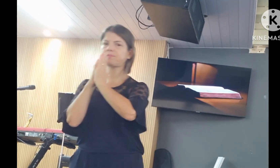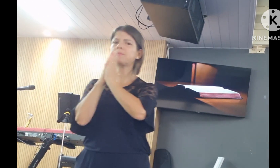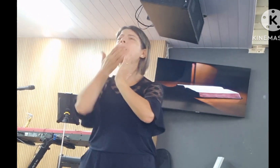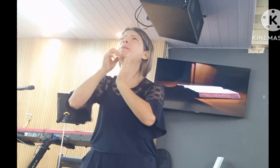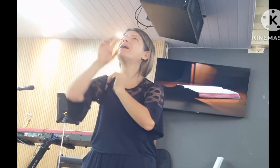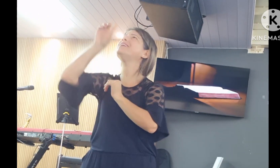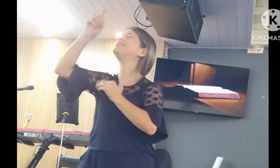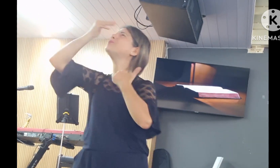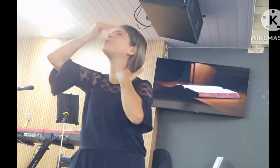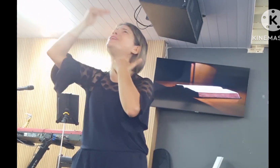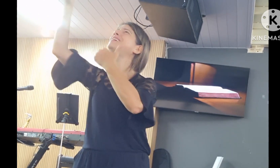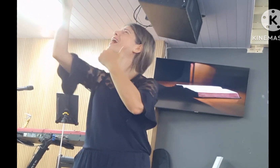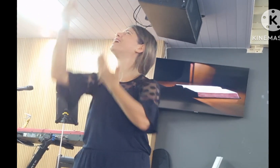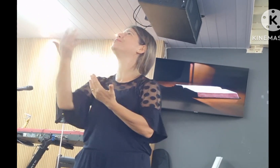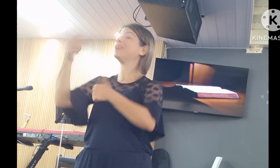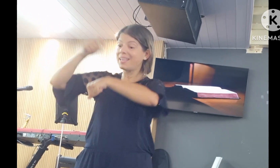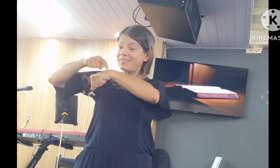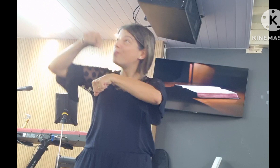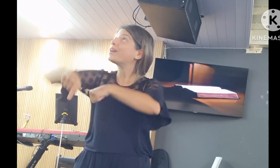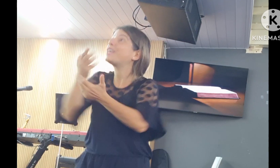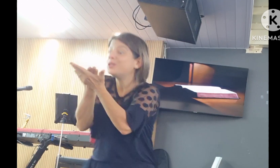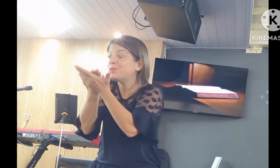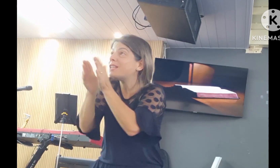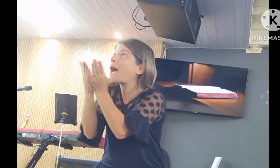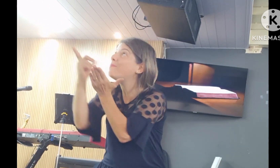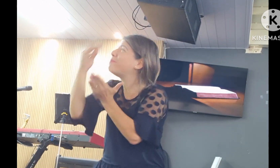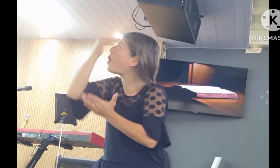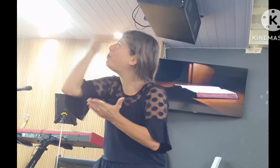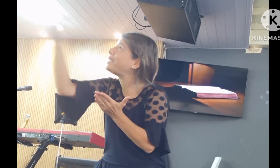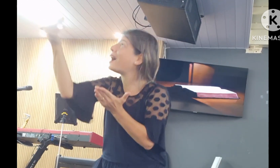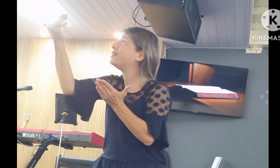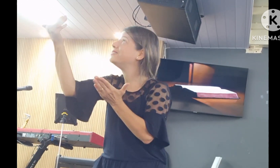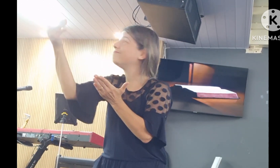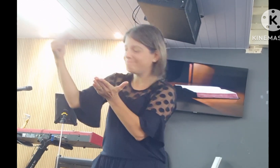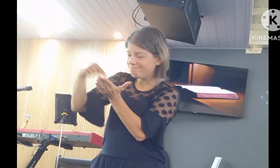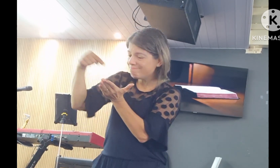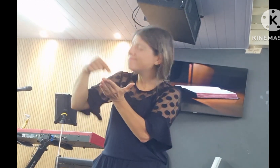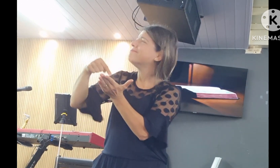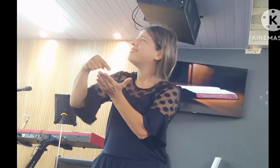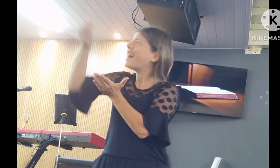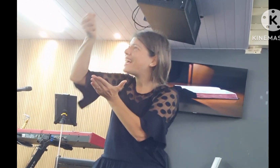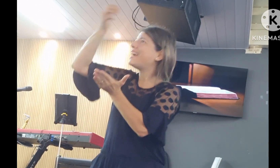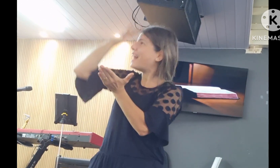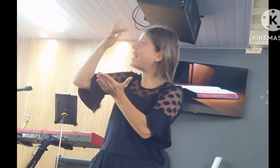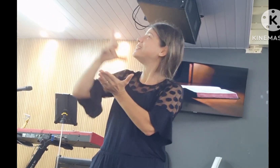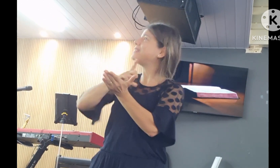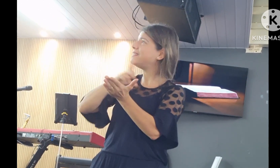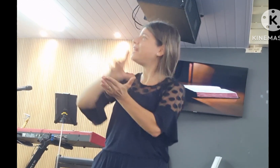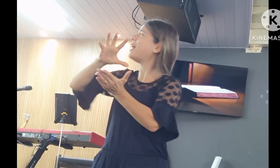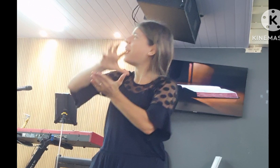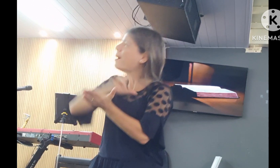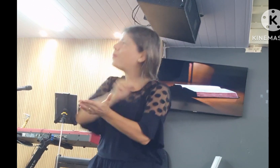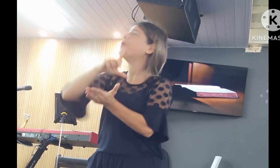Pai, nós te louvamos por esse tempo na tua presença, por tua palavra, por tua graça